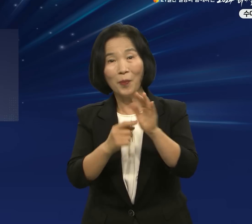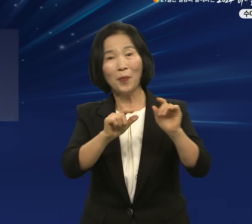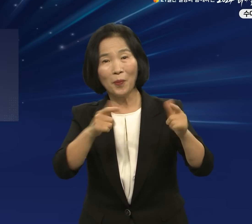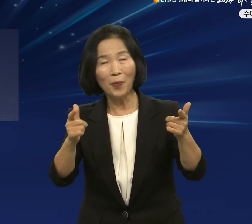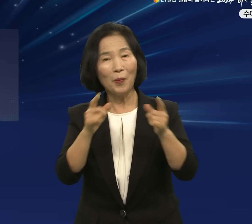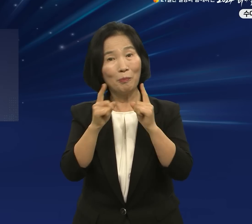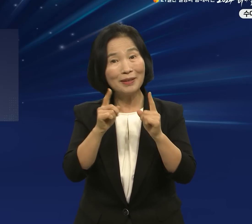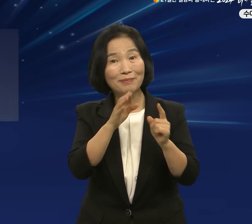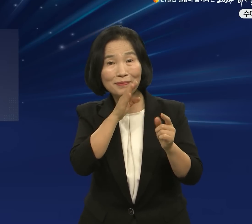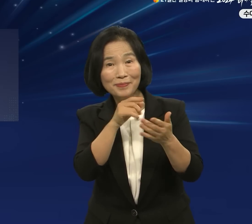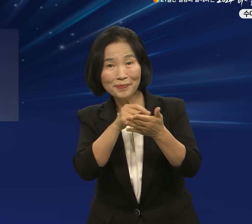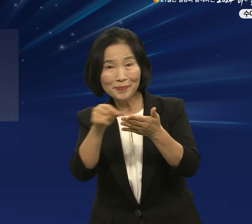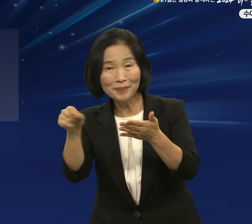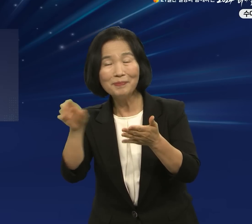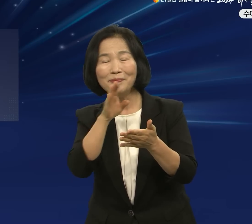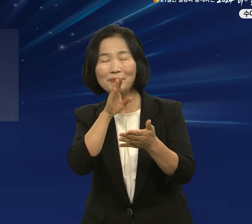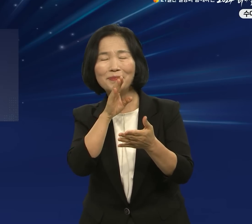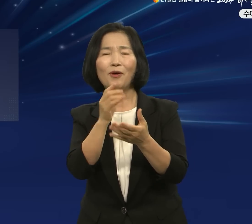말씀입니다.